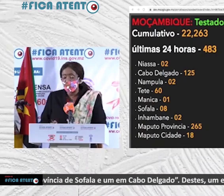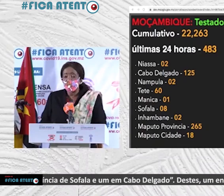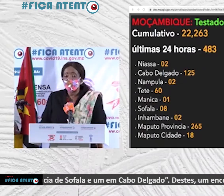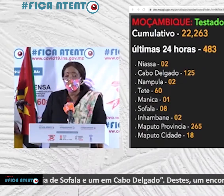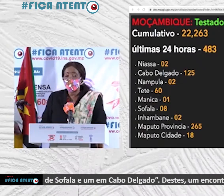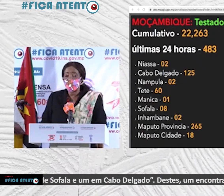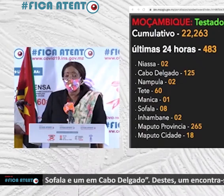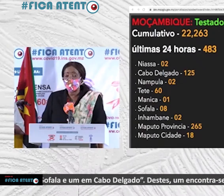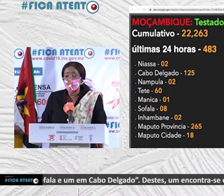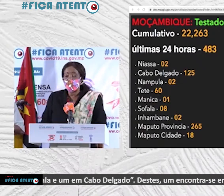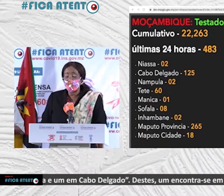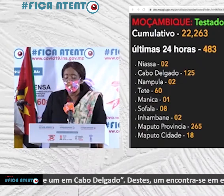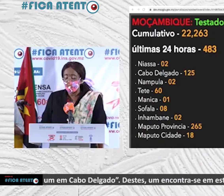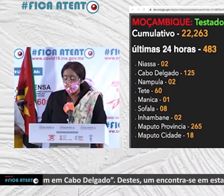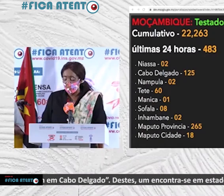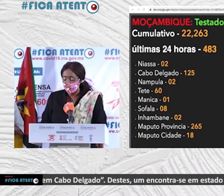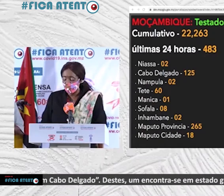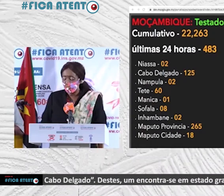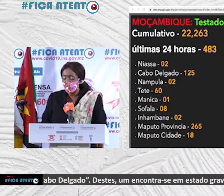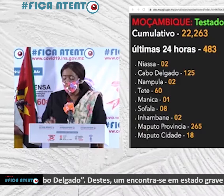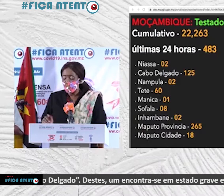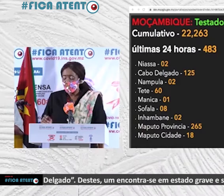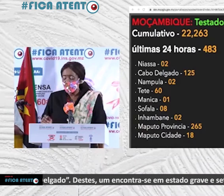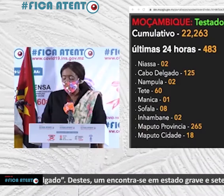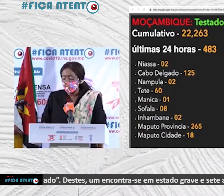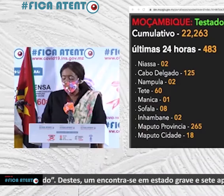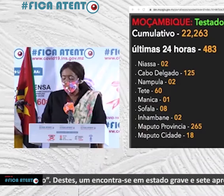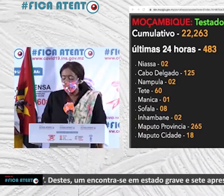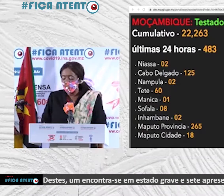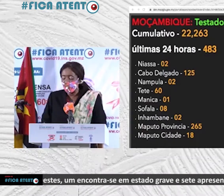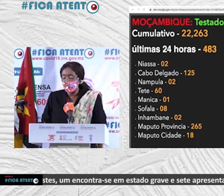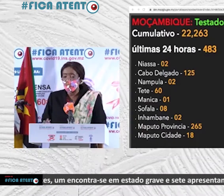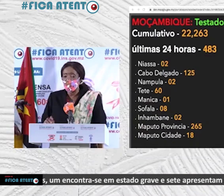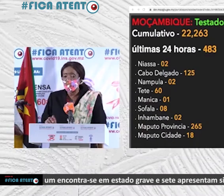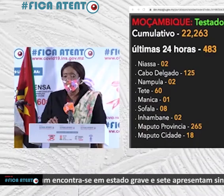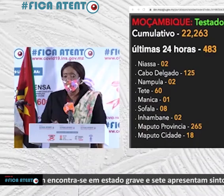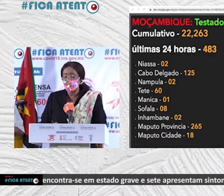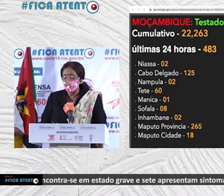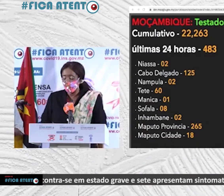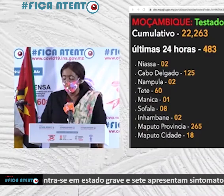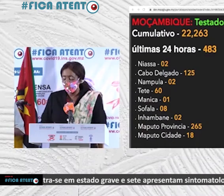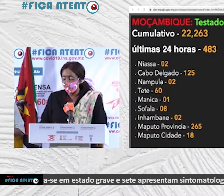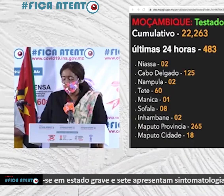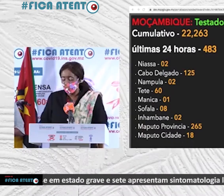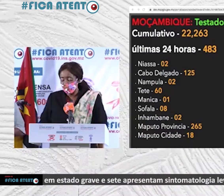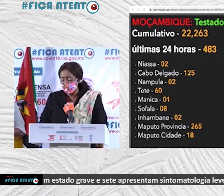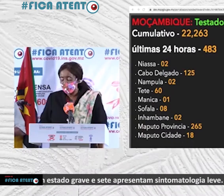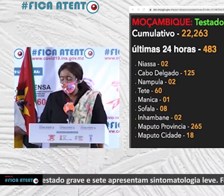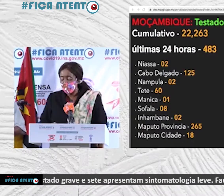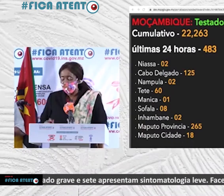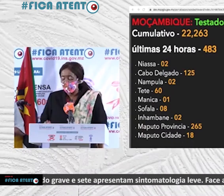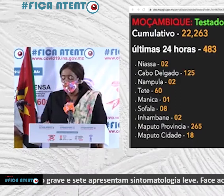Cabo Delgado 125 amostras, da província de Nampula recebemos 2